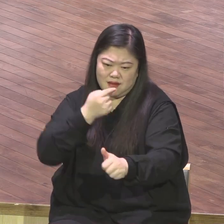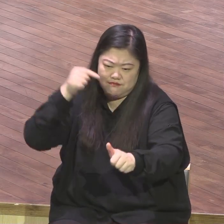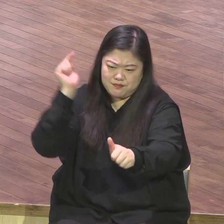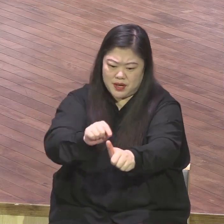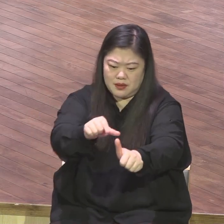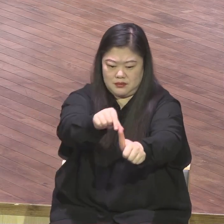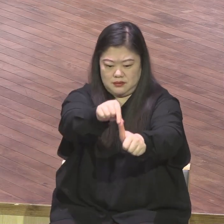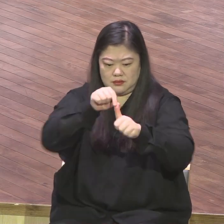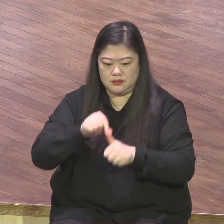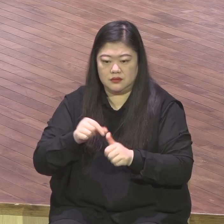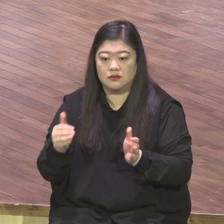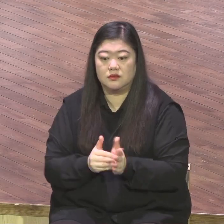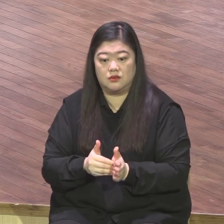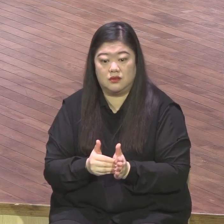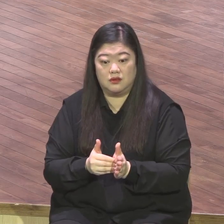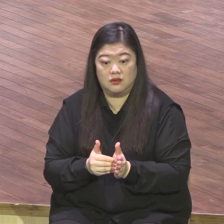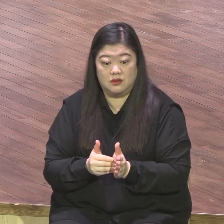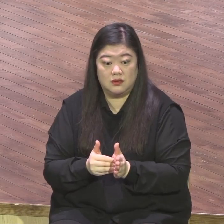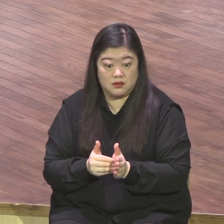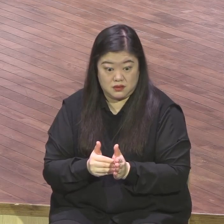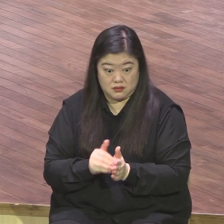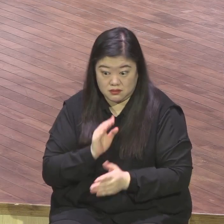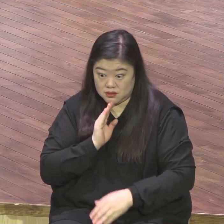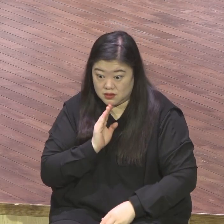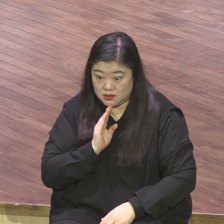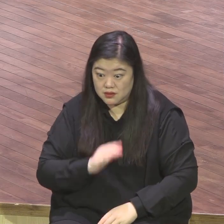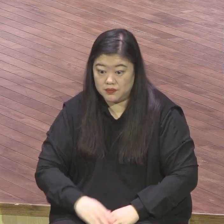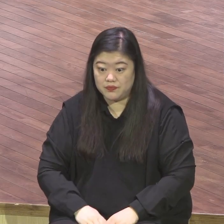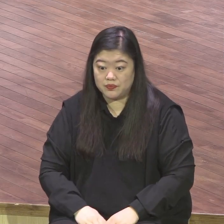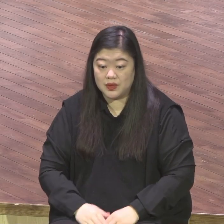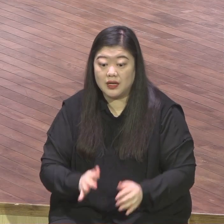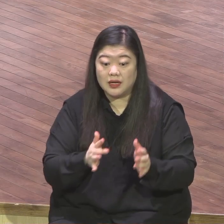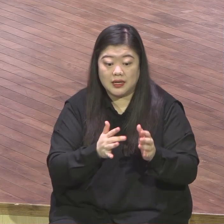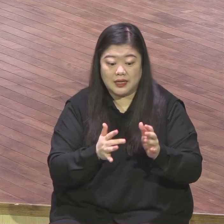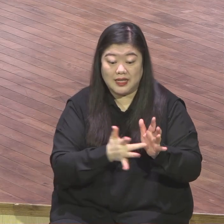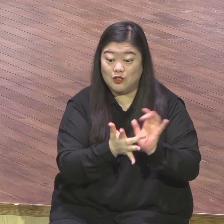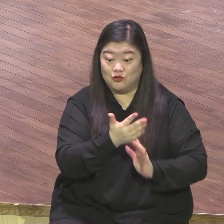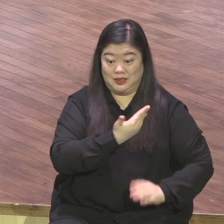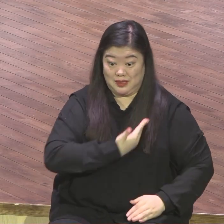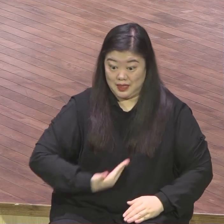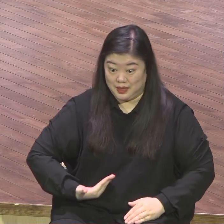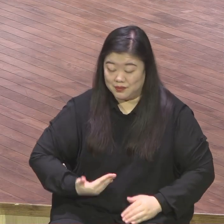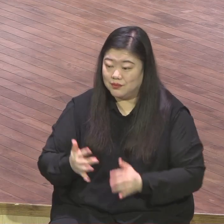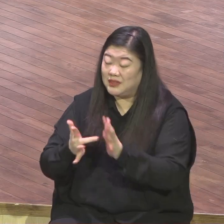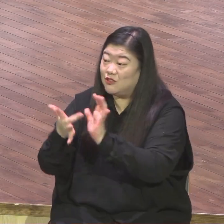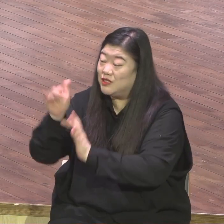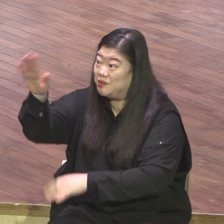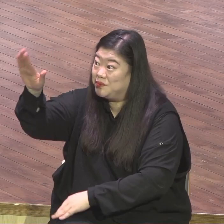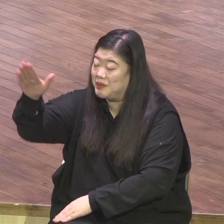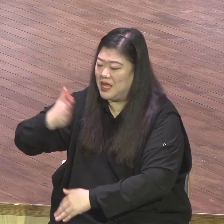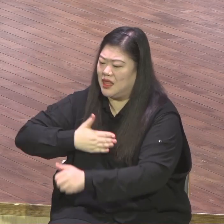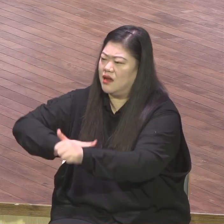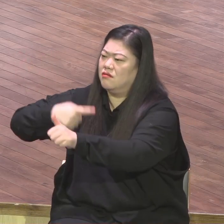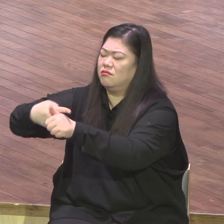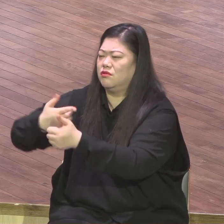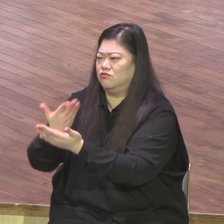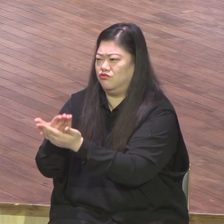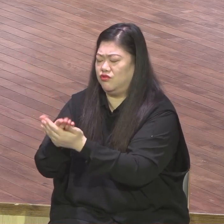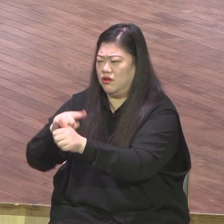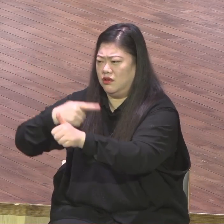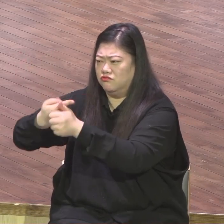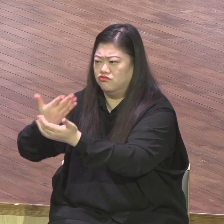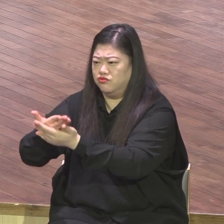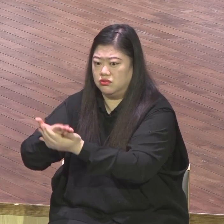돼요. 제자들이 무슨 예수님께 제자 삼아 달라 했습니까? 제자들이 뭐 예수님 알았습니까?